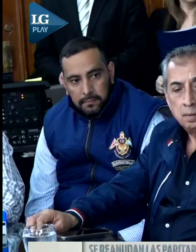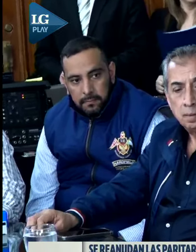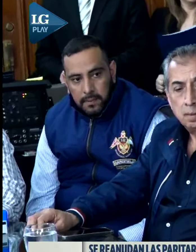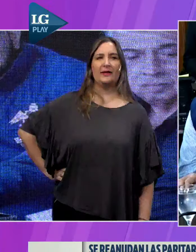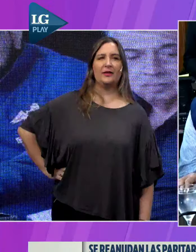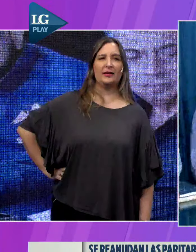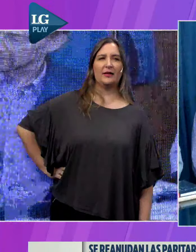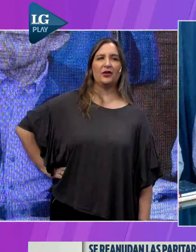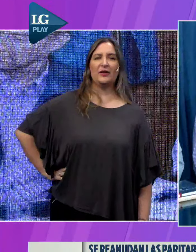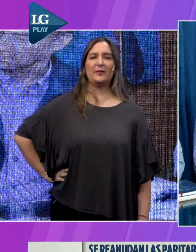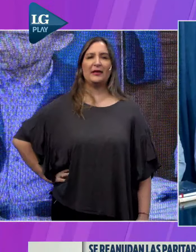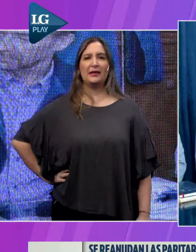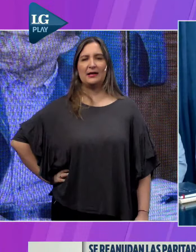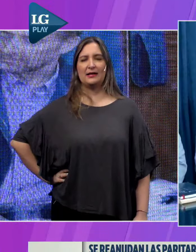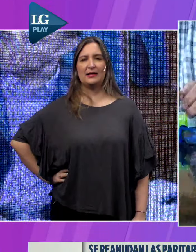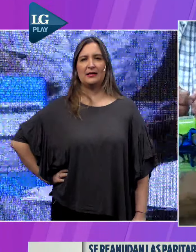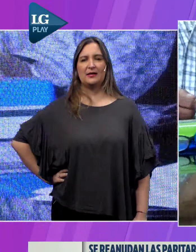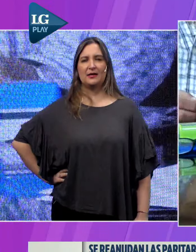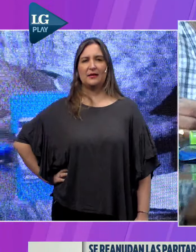poder